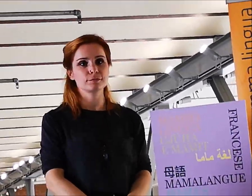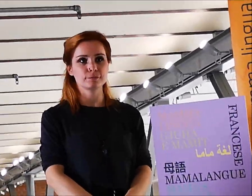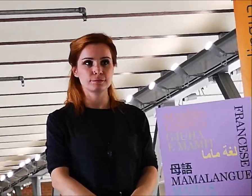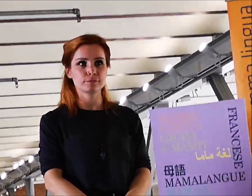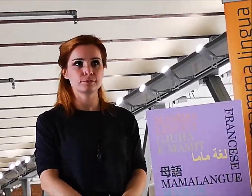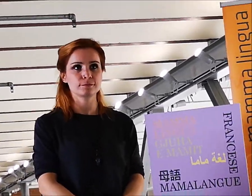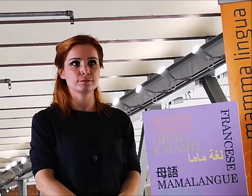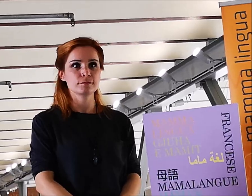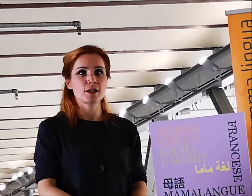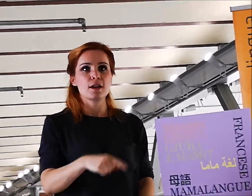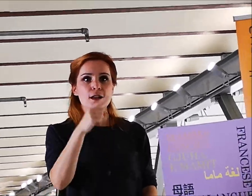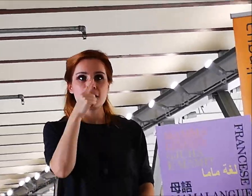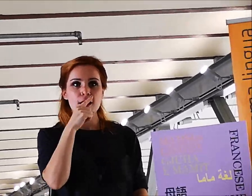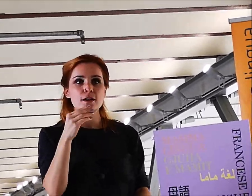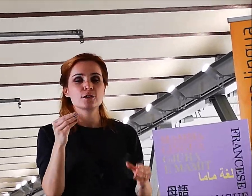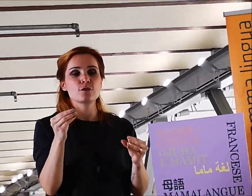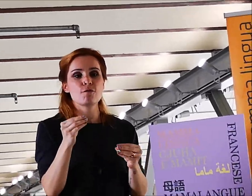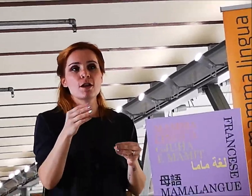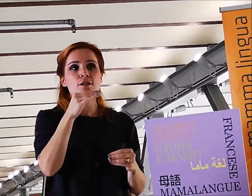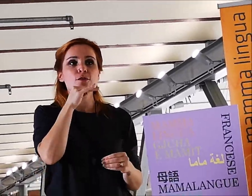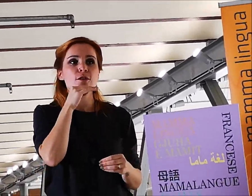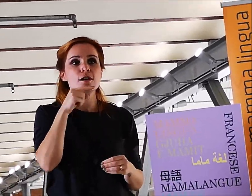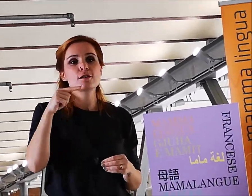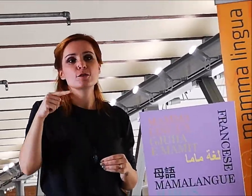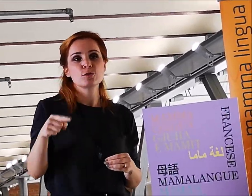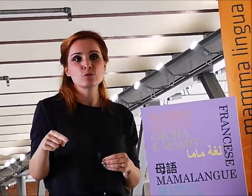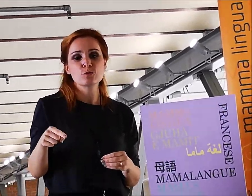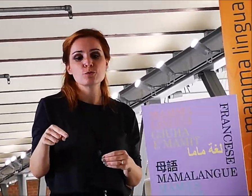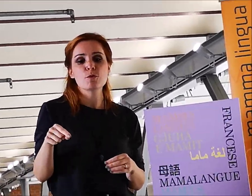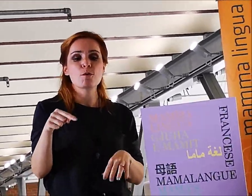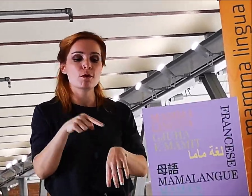Il naso freddo del suo cane quando ne annusa le caviglie.